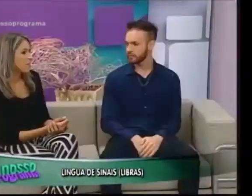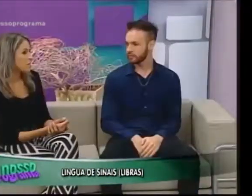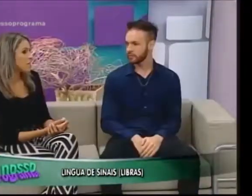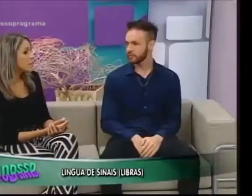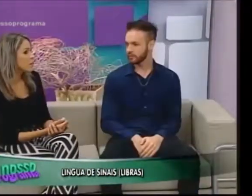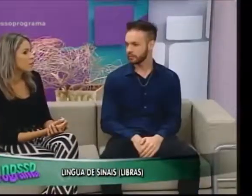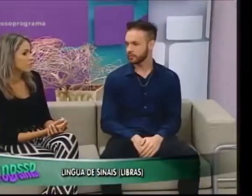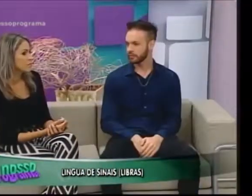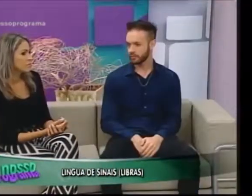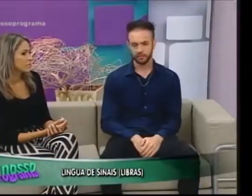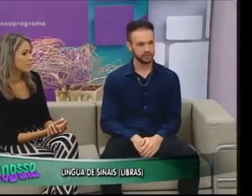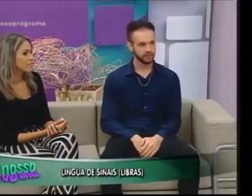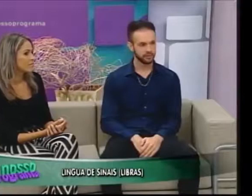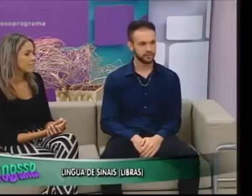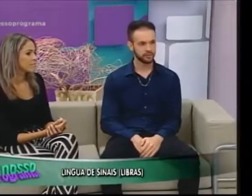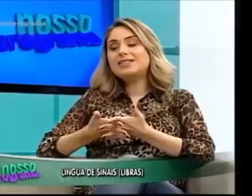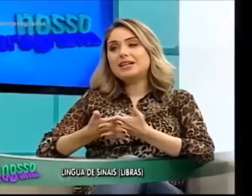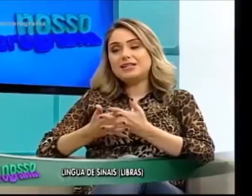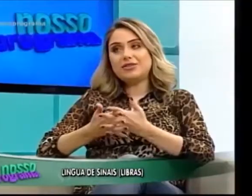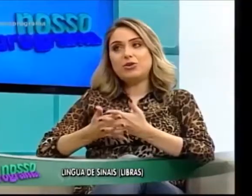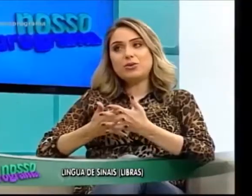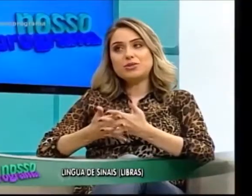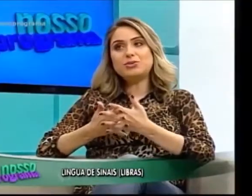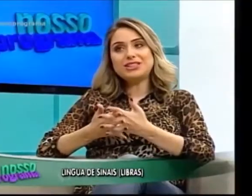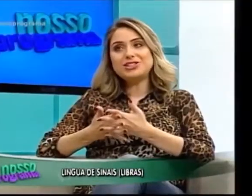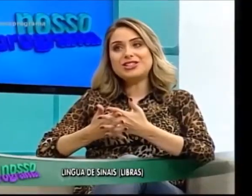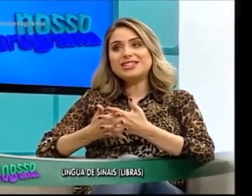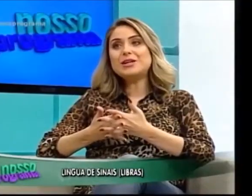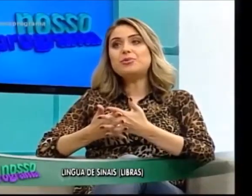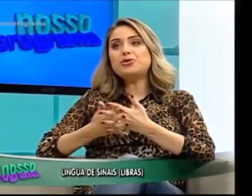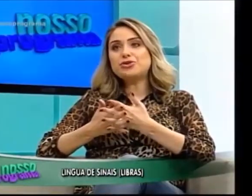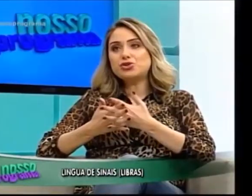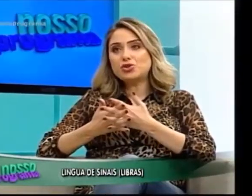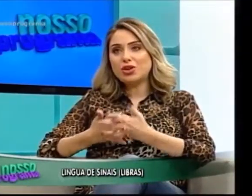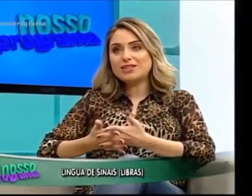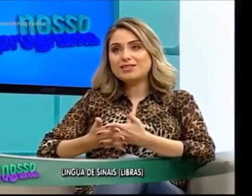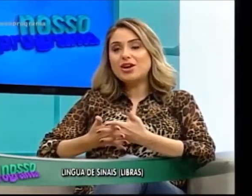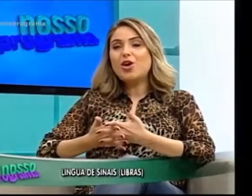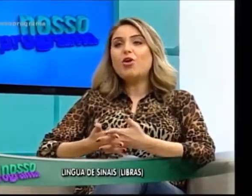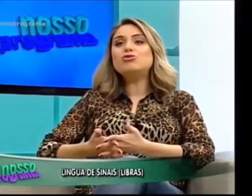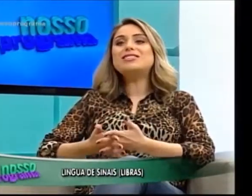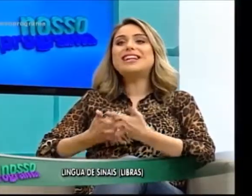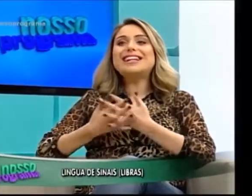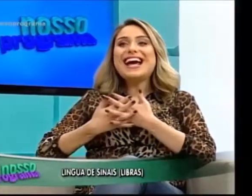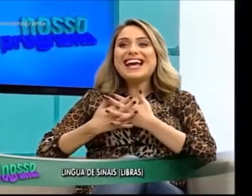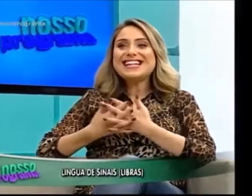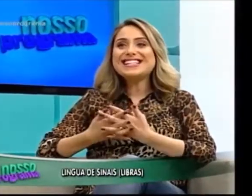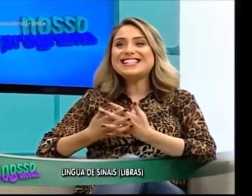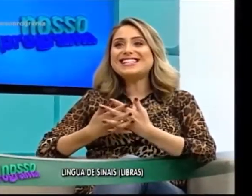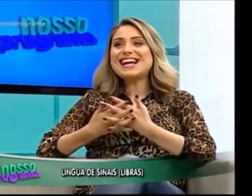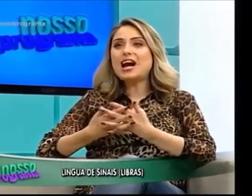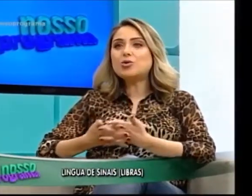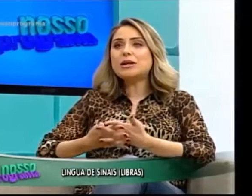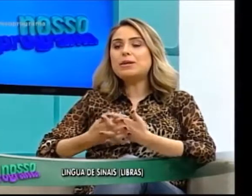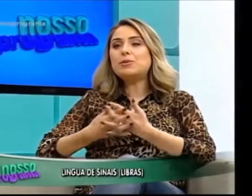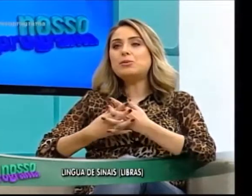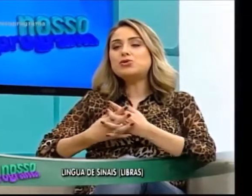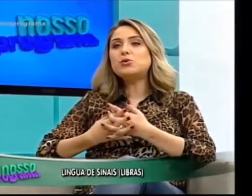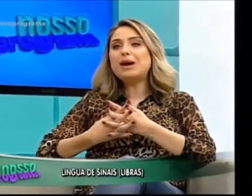família, não. Eu imagino, Mari, que ele falou uma coisa importante, existem profissões onde seria essencial saber pelo menos o